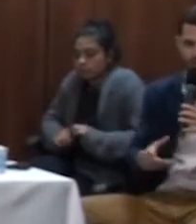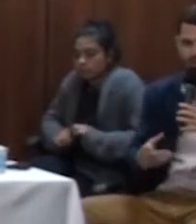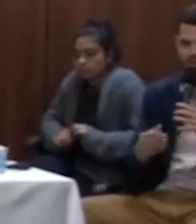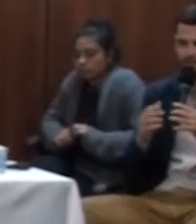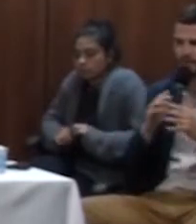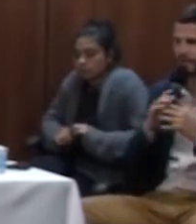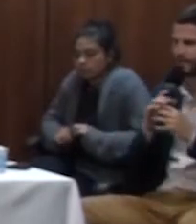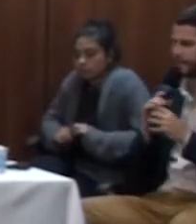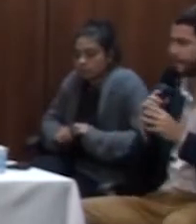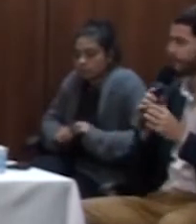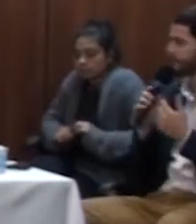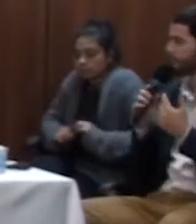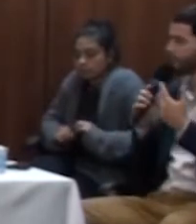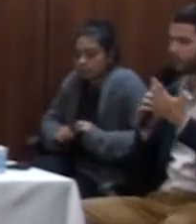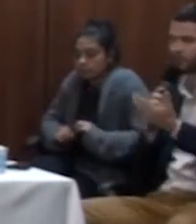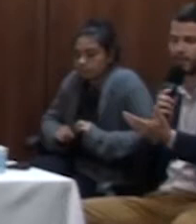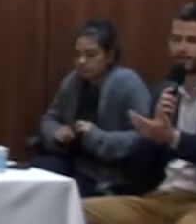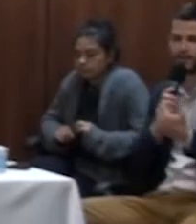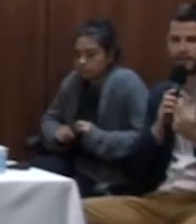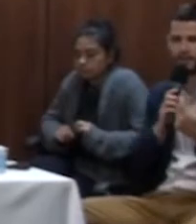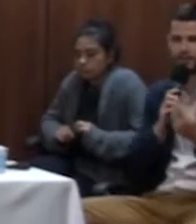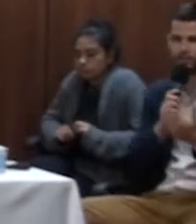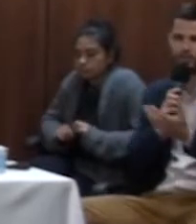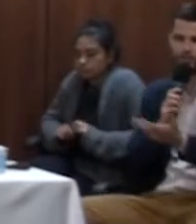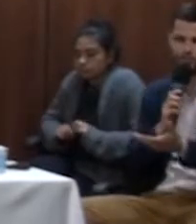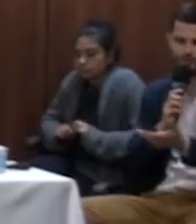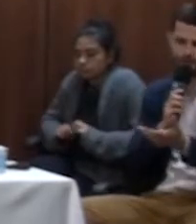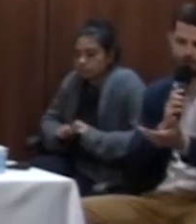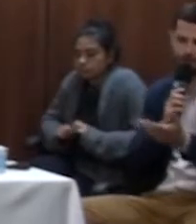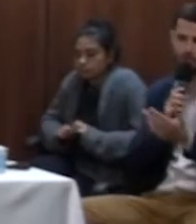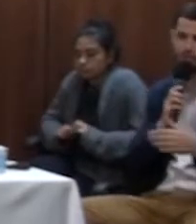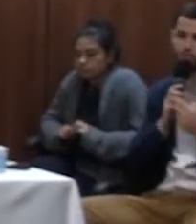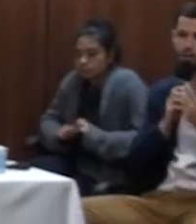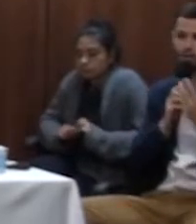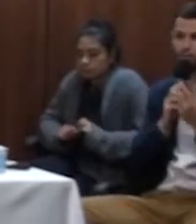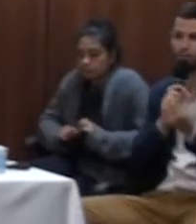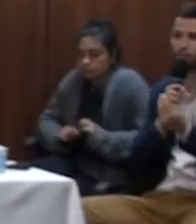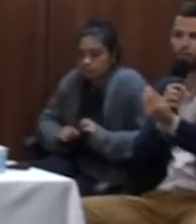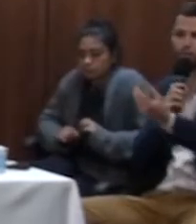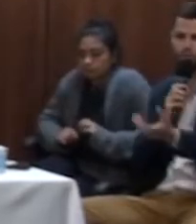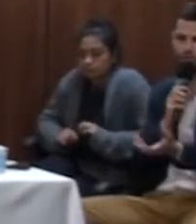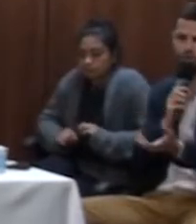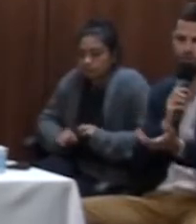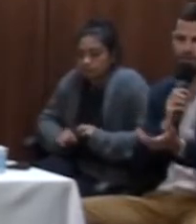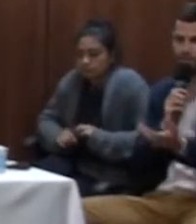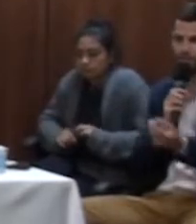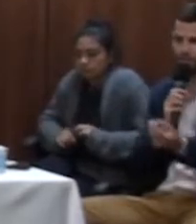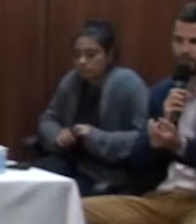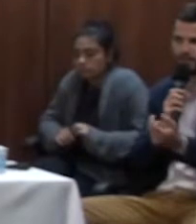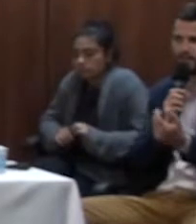de abordagem. Então, o que a gente tem é que, no âmbito do processo transexualizador, o grosso